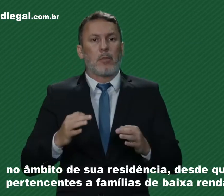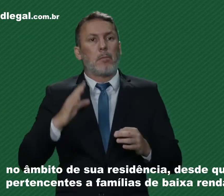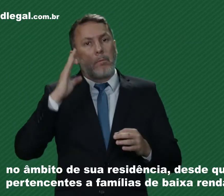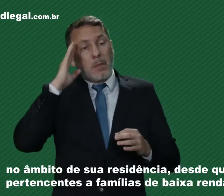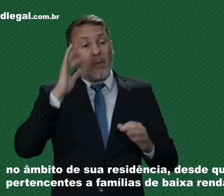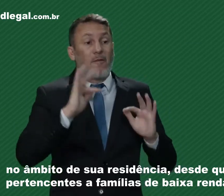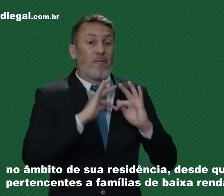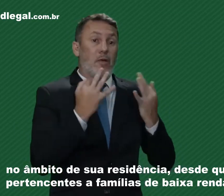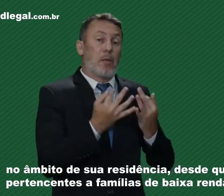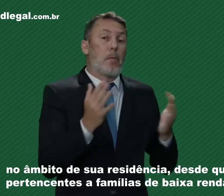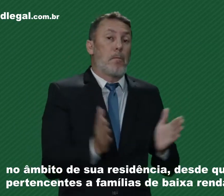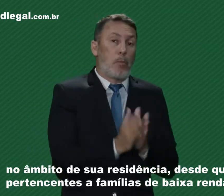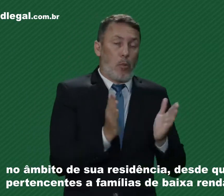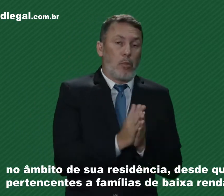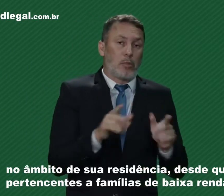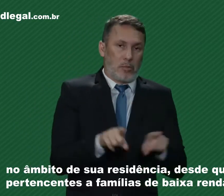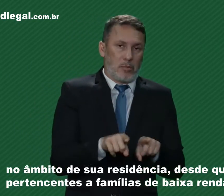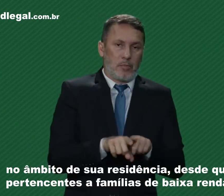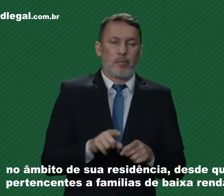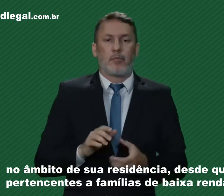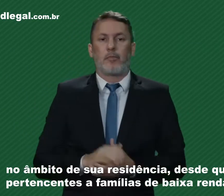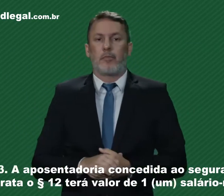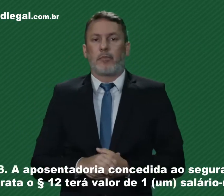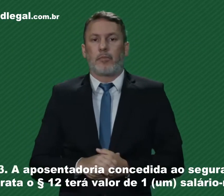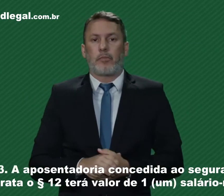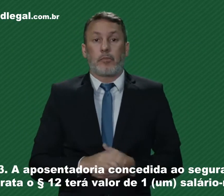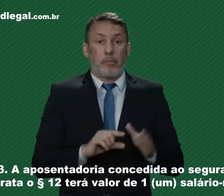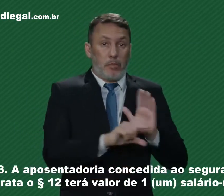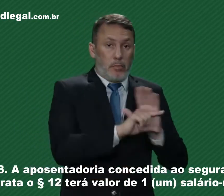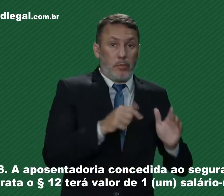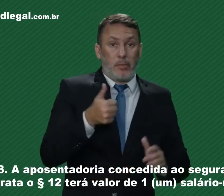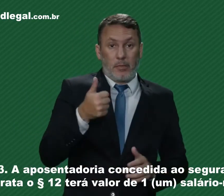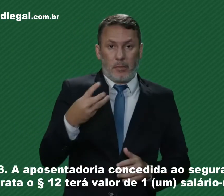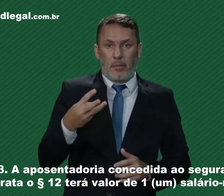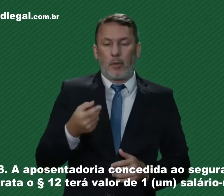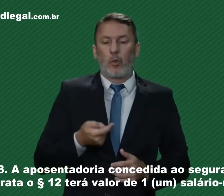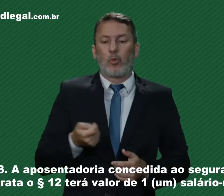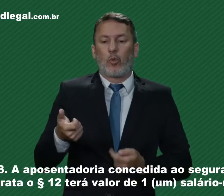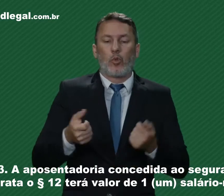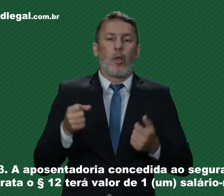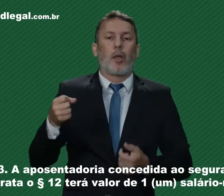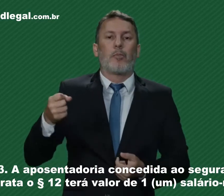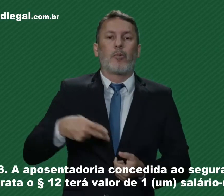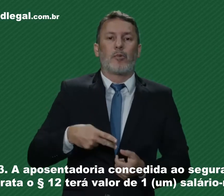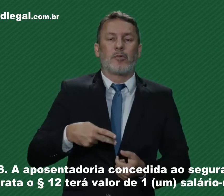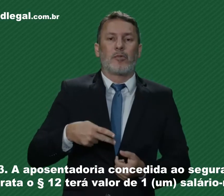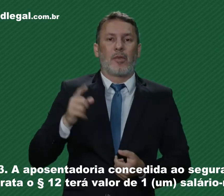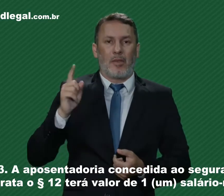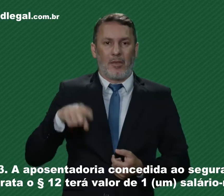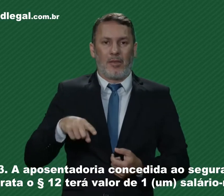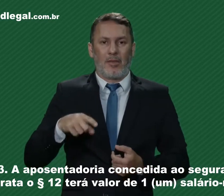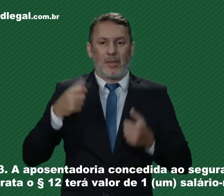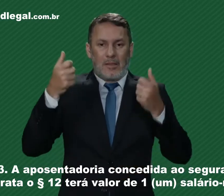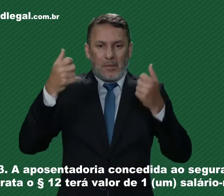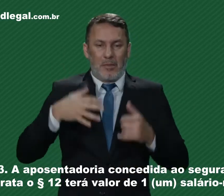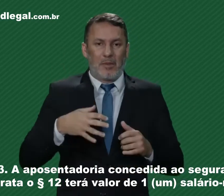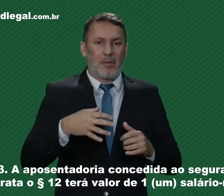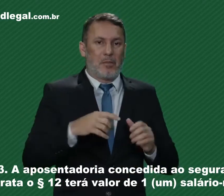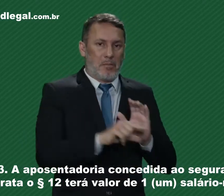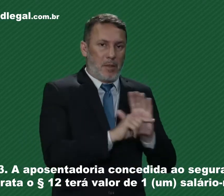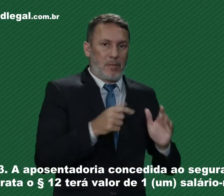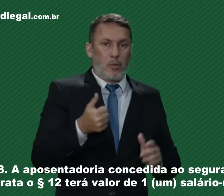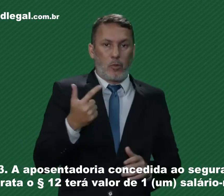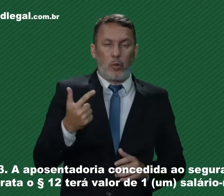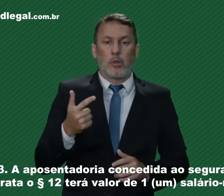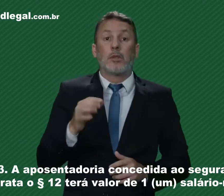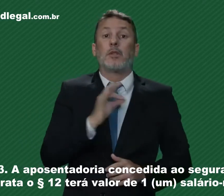que pertencentes a famílias de baixa renda. Parágrafo 13. A aposentadoria concedida ao segurado de que trata